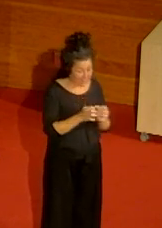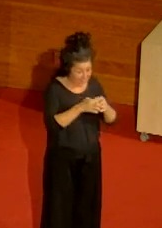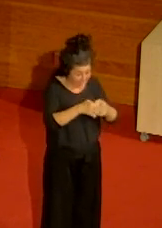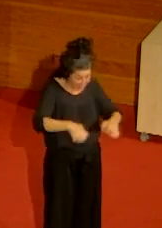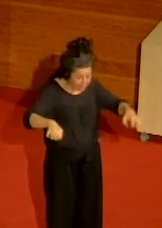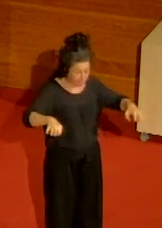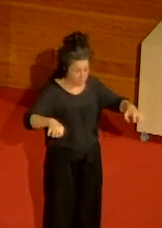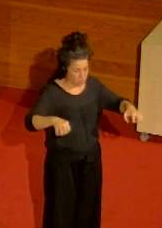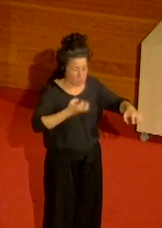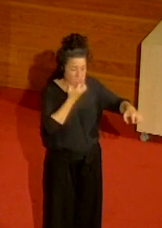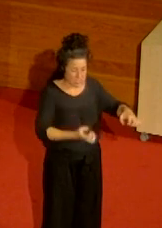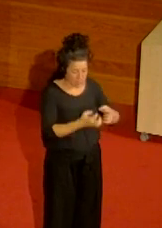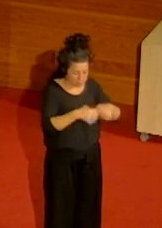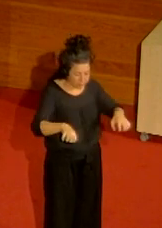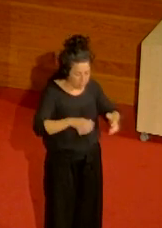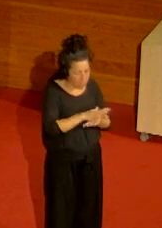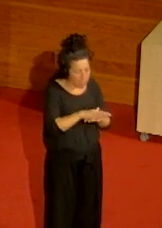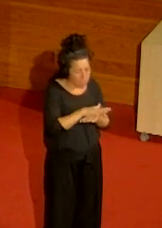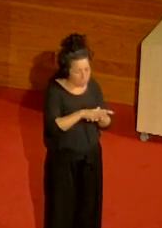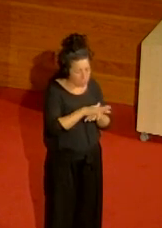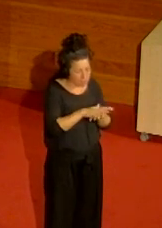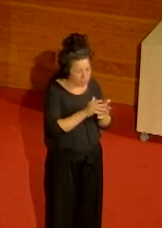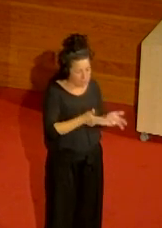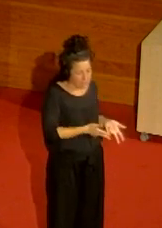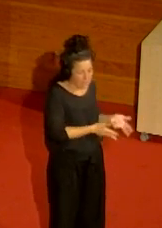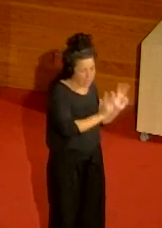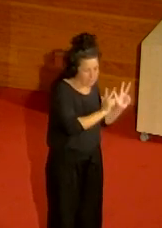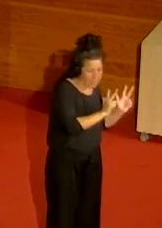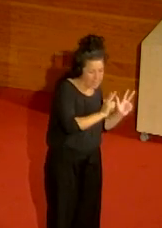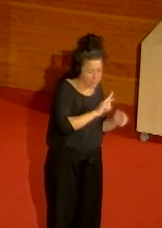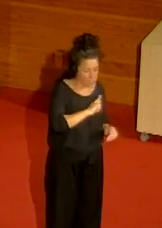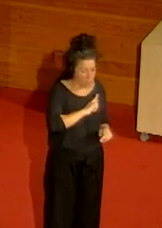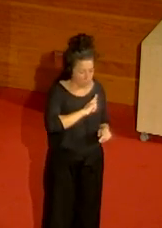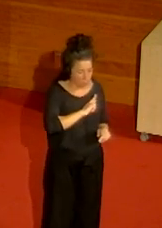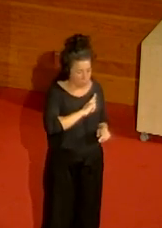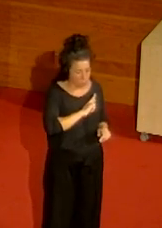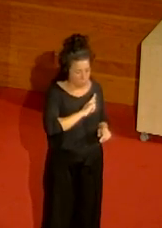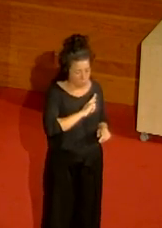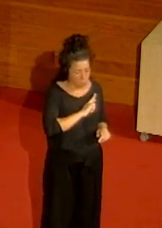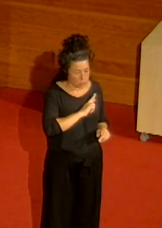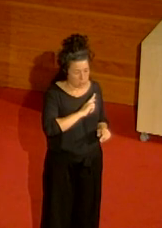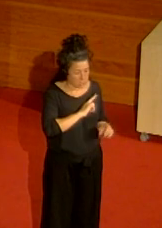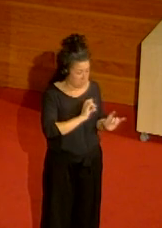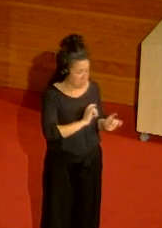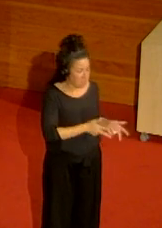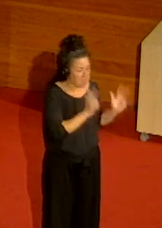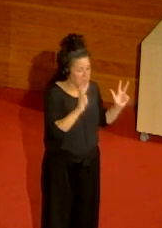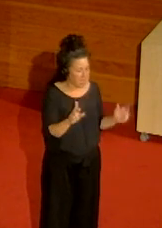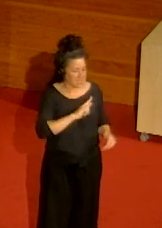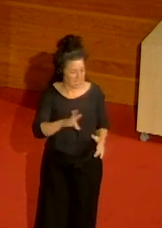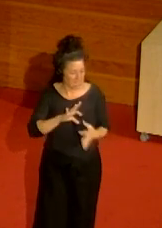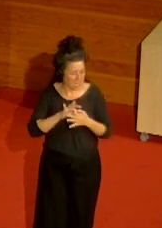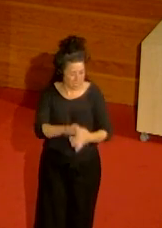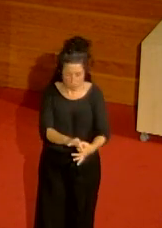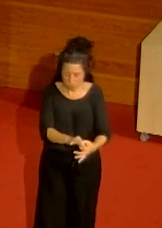la que hablábamos entre liberales y seculares o religiosos más conservadores pues tiene que ver también